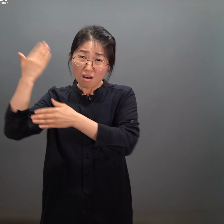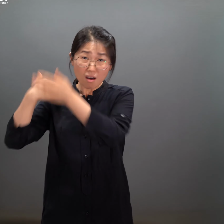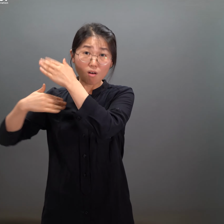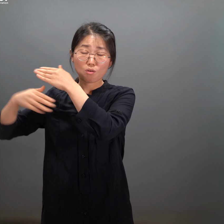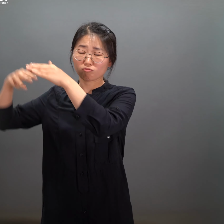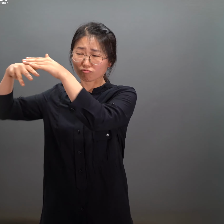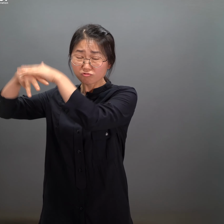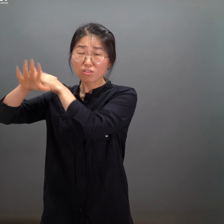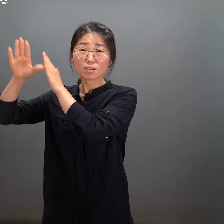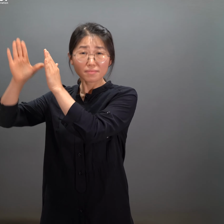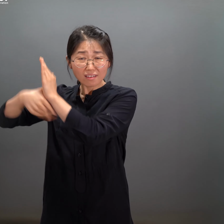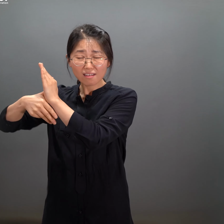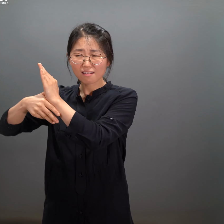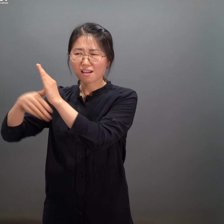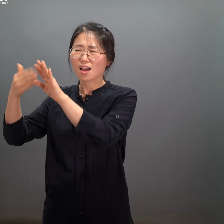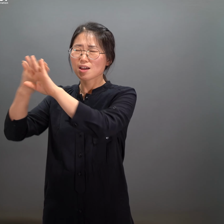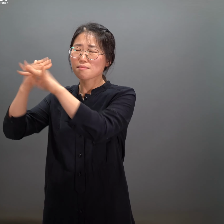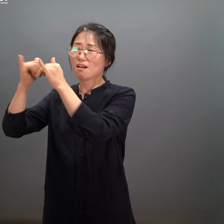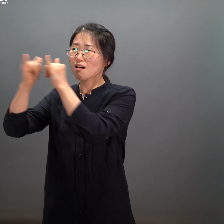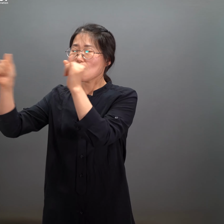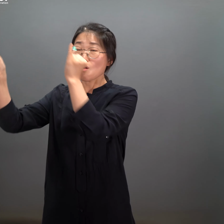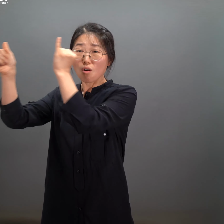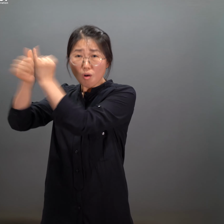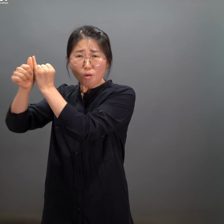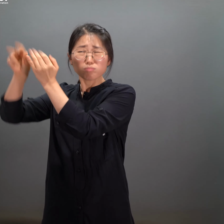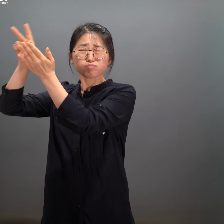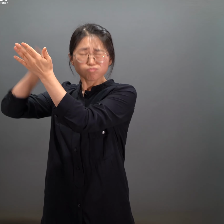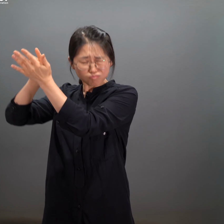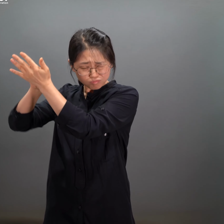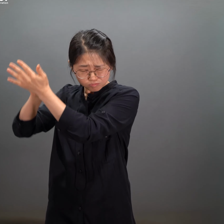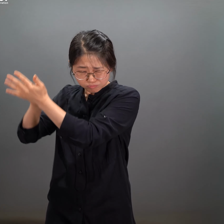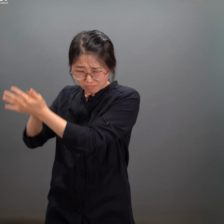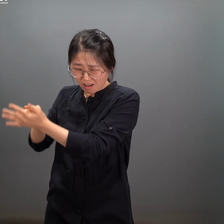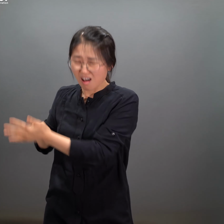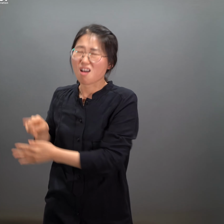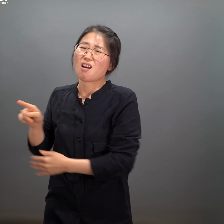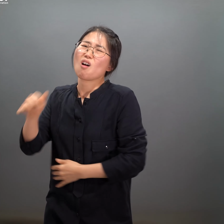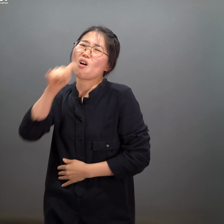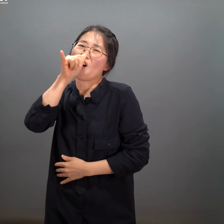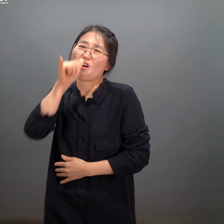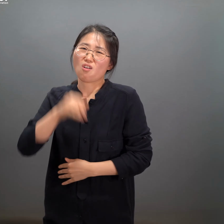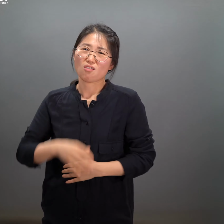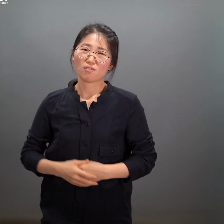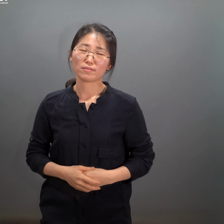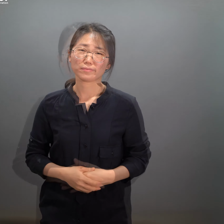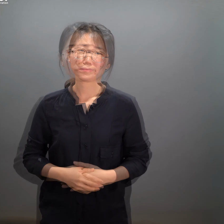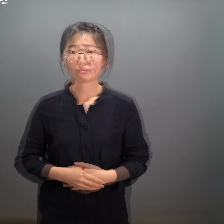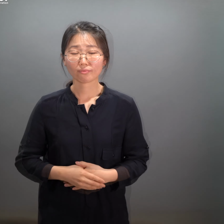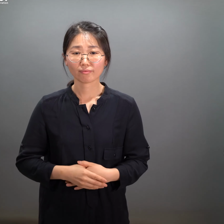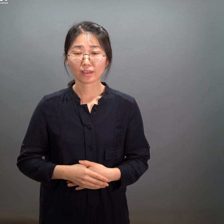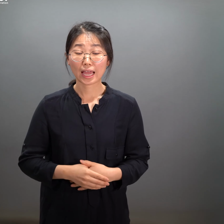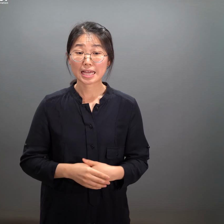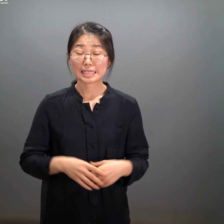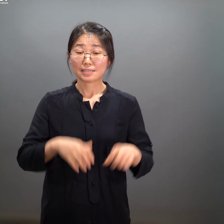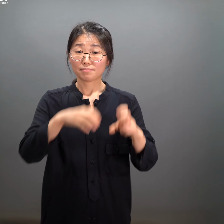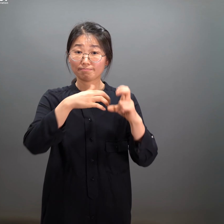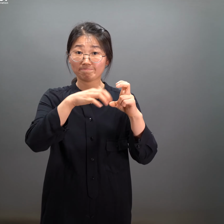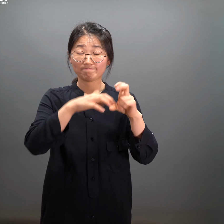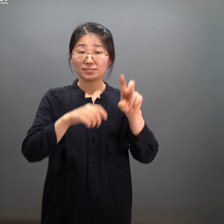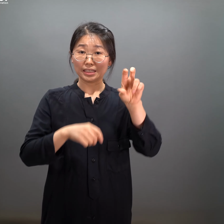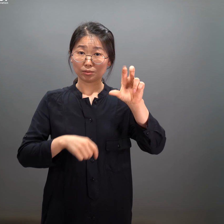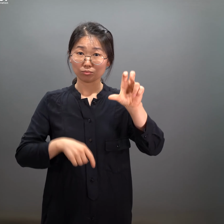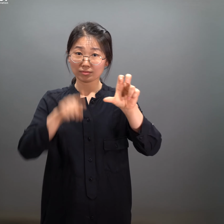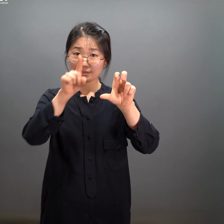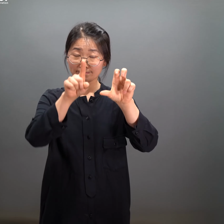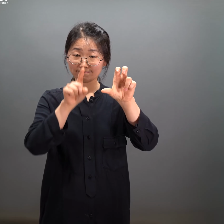출애굽 당시에도요, 이방인들과 결혼으로 큰 곤혹을 겪었던 역사가 있죠. 민수기 25장